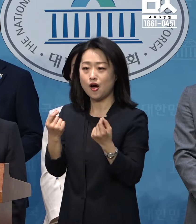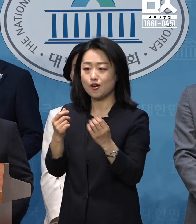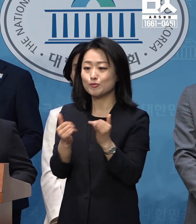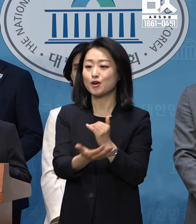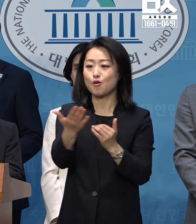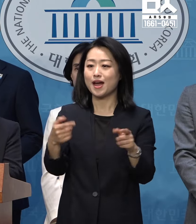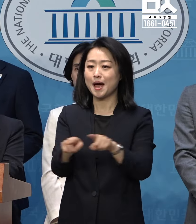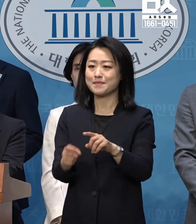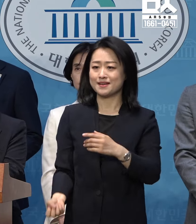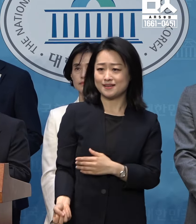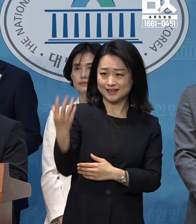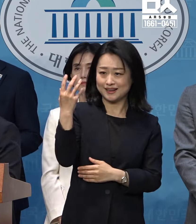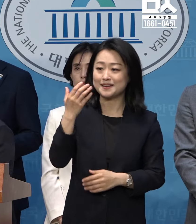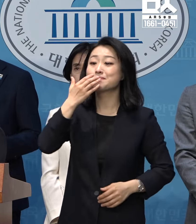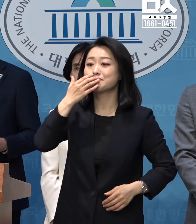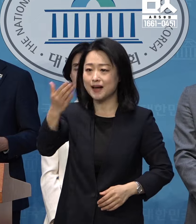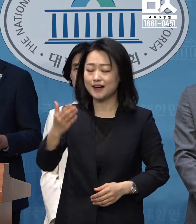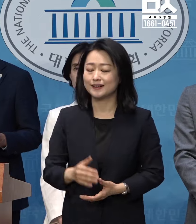승리하겠습니다.